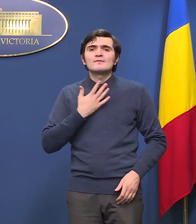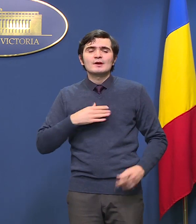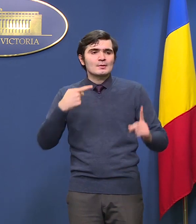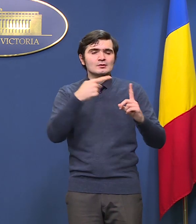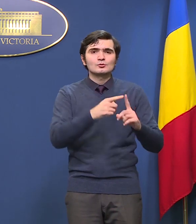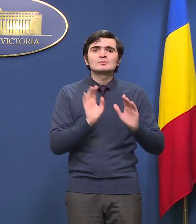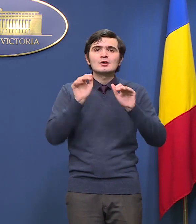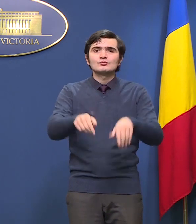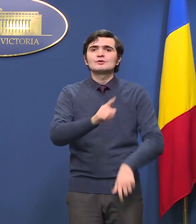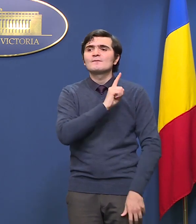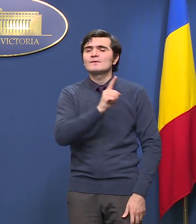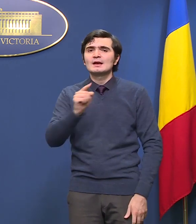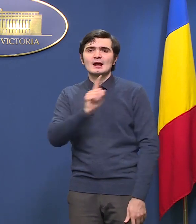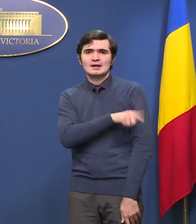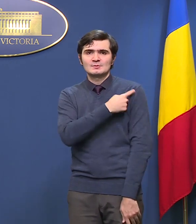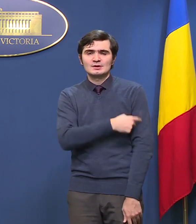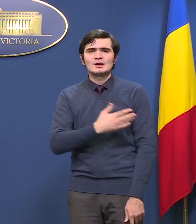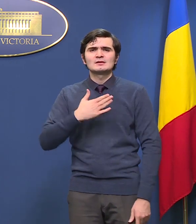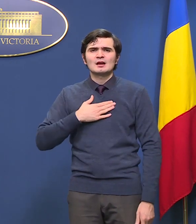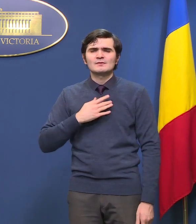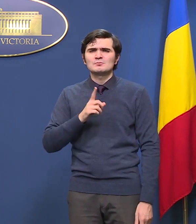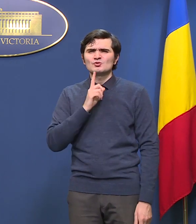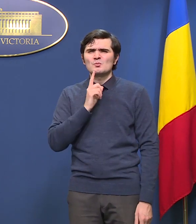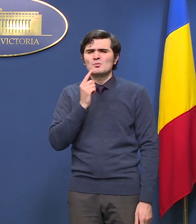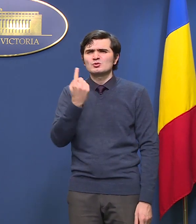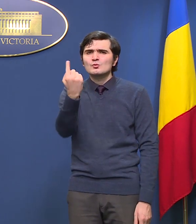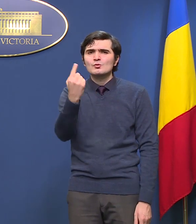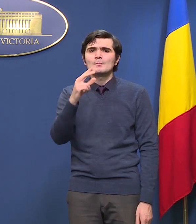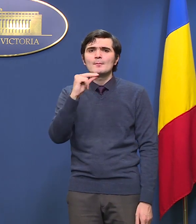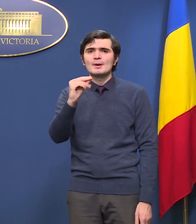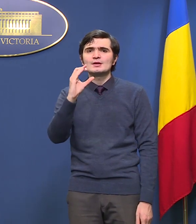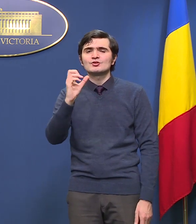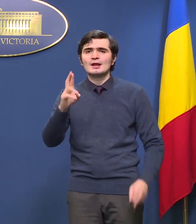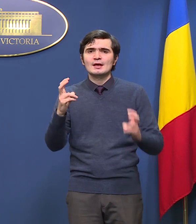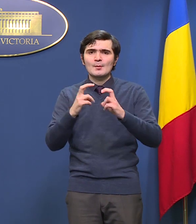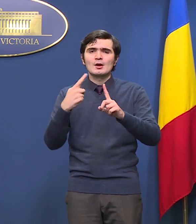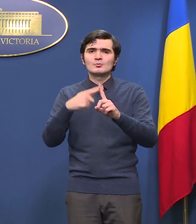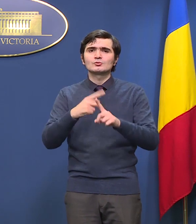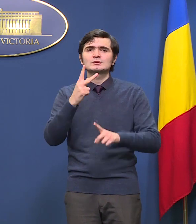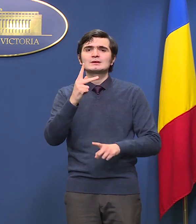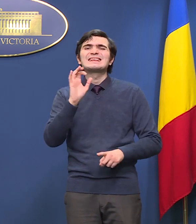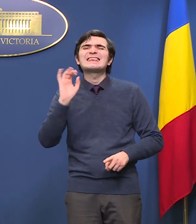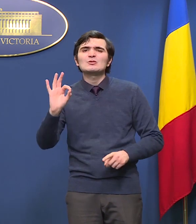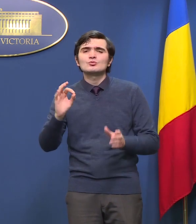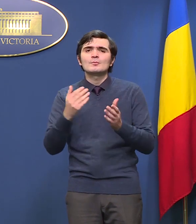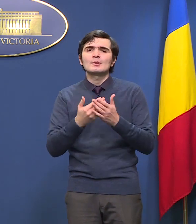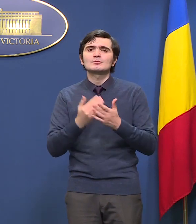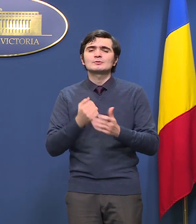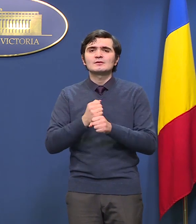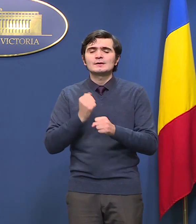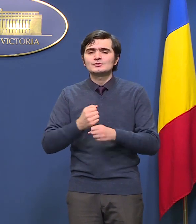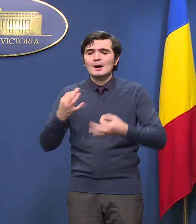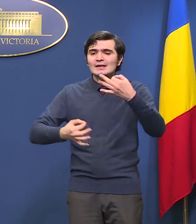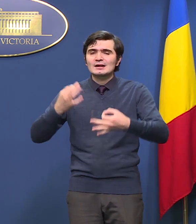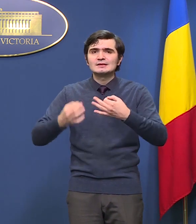la nivel județean, să avem cel puțin un PCR cu kituri suficiente, astfel încât să putem testa și personalul medical care s-a expus în prima